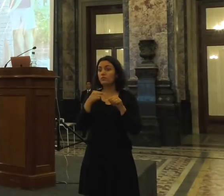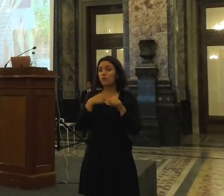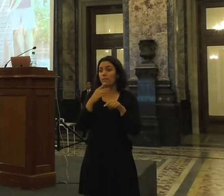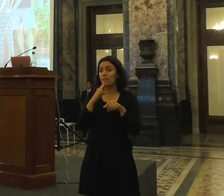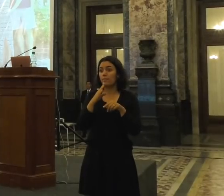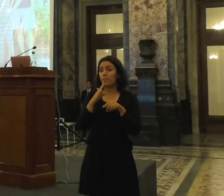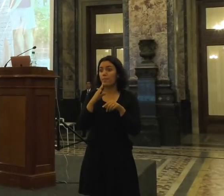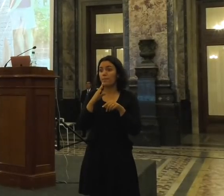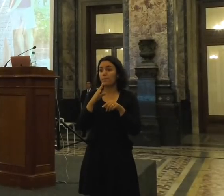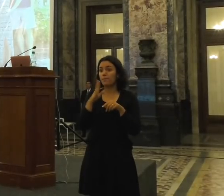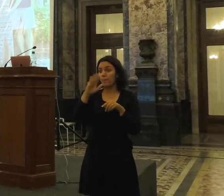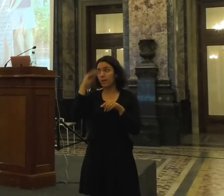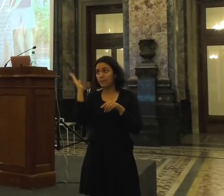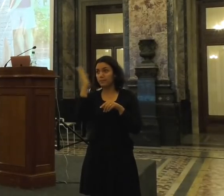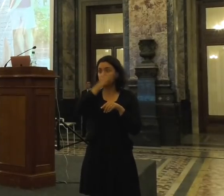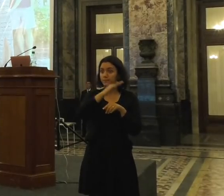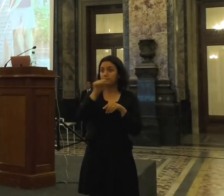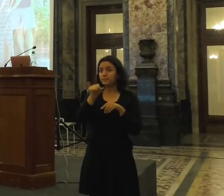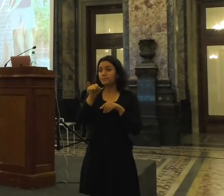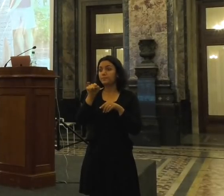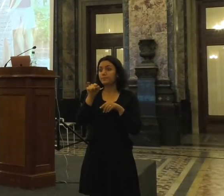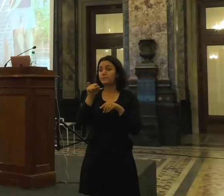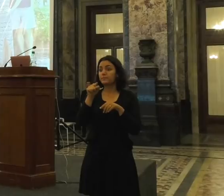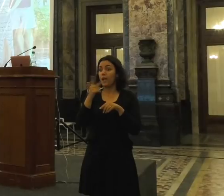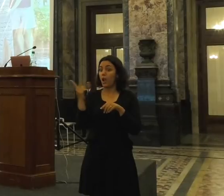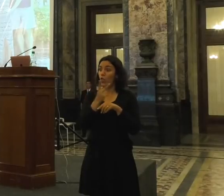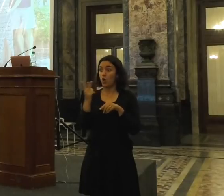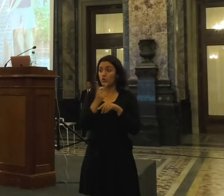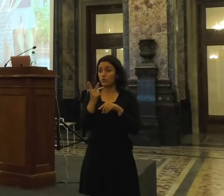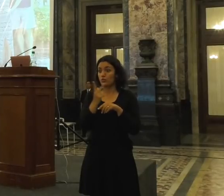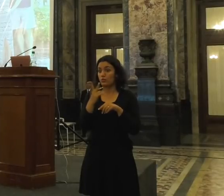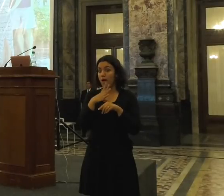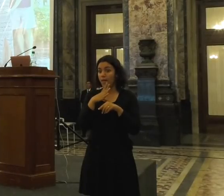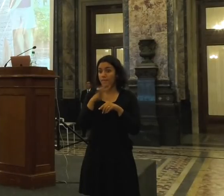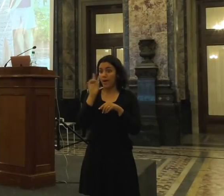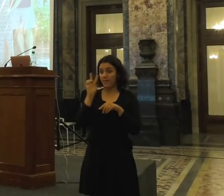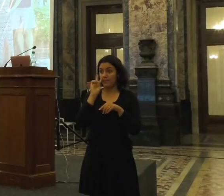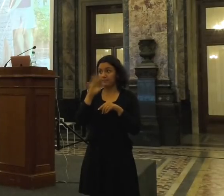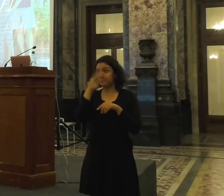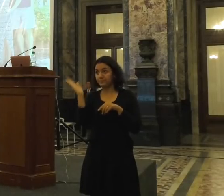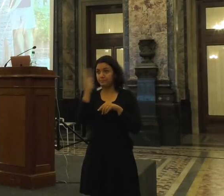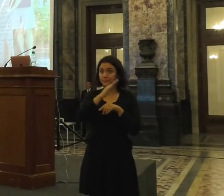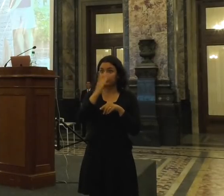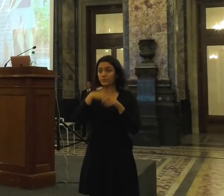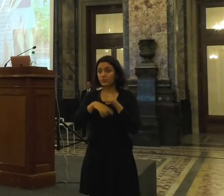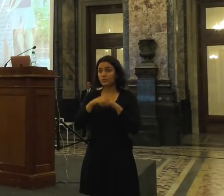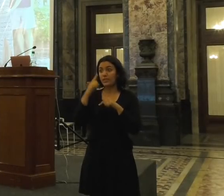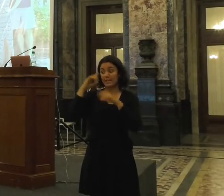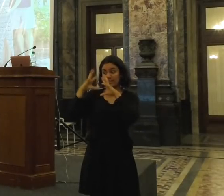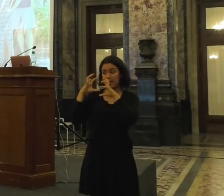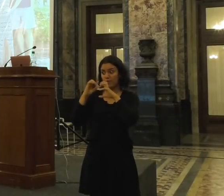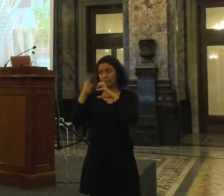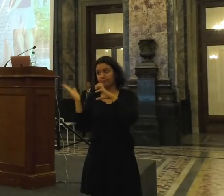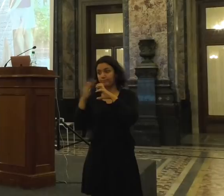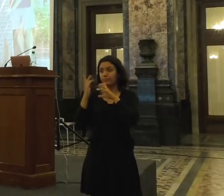cerebro. Entonces, la corteza visual está separada, como sabes. Entonces, es muy, muy probable que esté pasando en zonas más